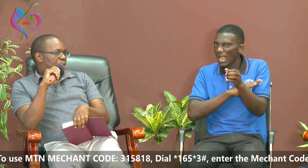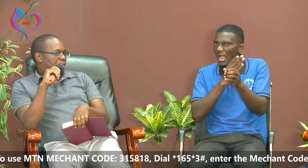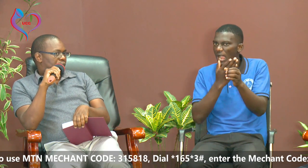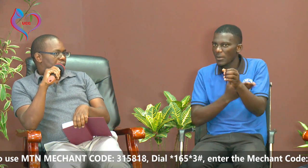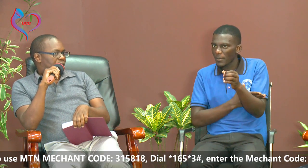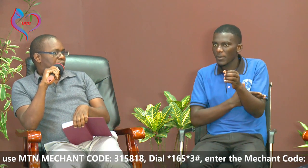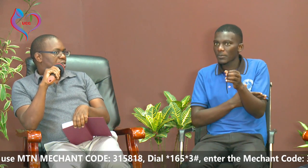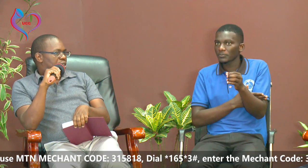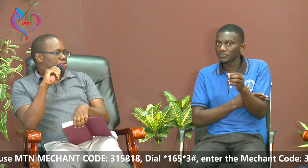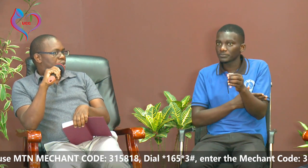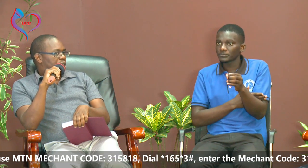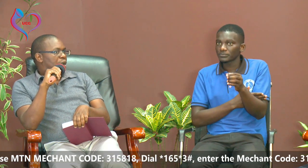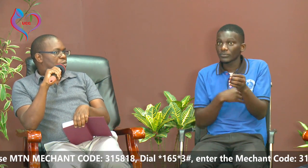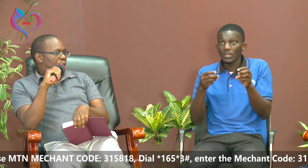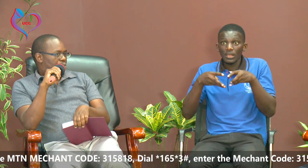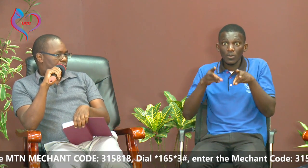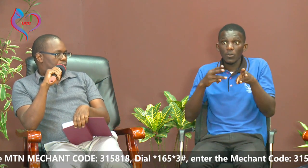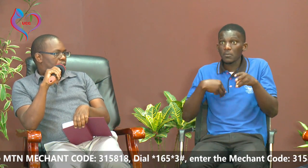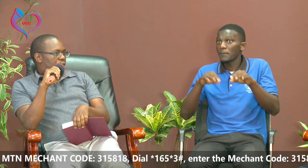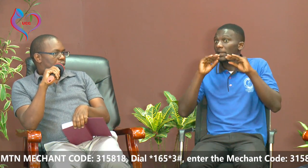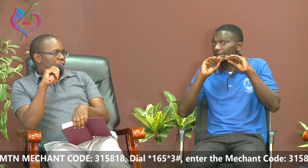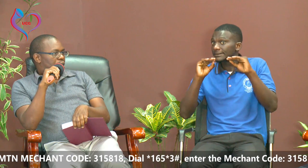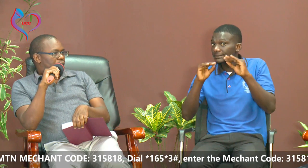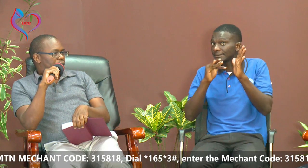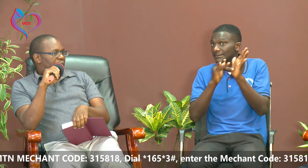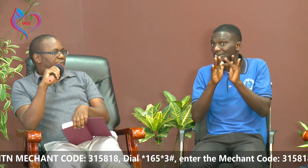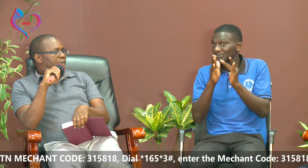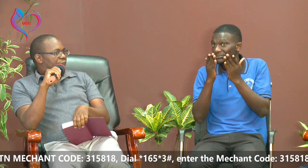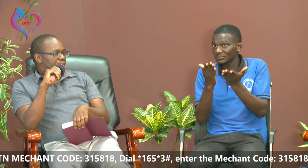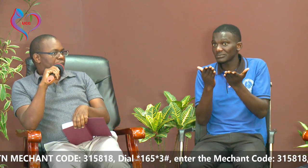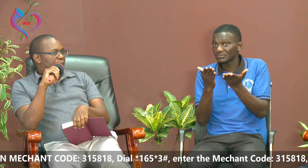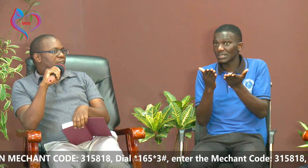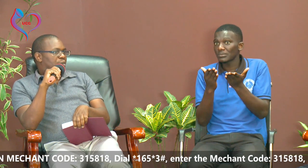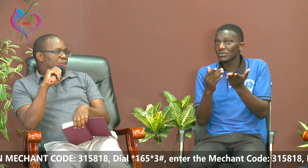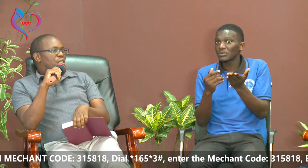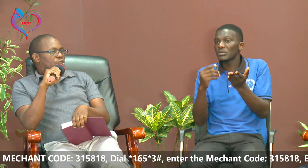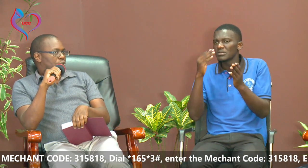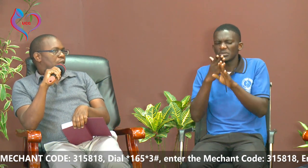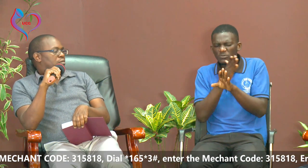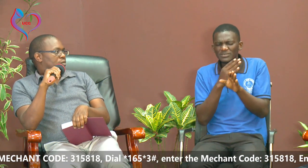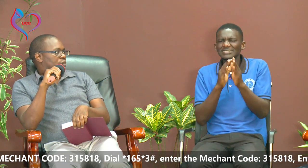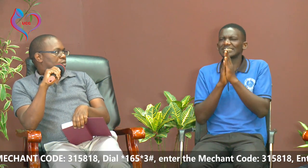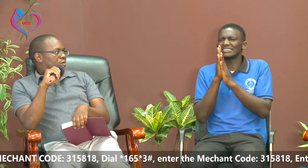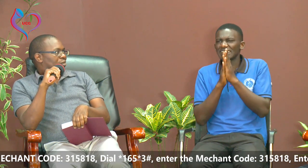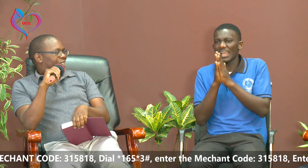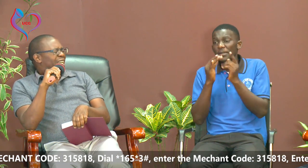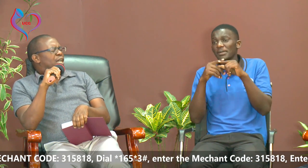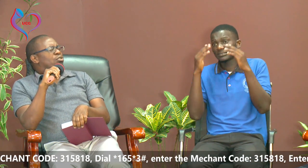nsomesa. Style je nsomesa mu Bible. Na chia yani, denga simanyi bwe nchikola. Ganso